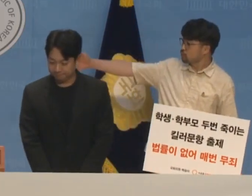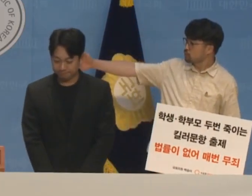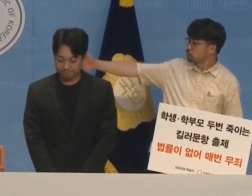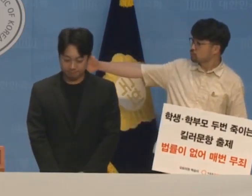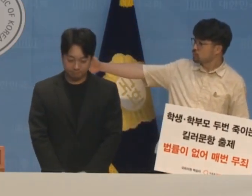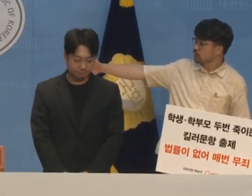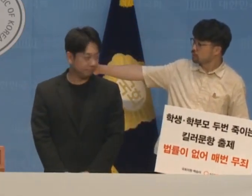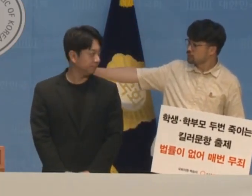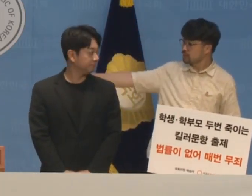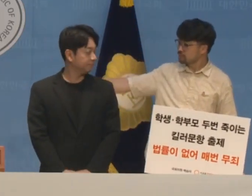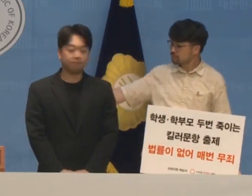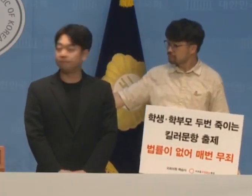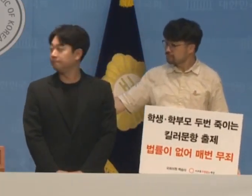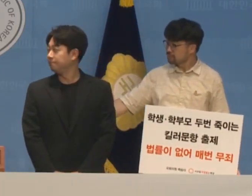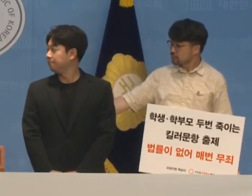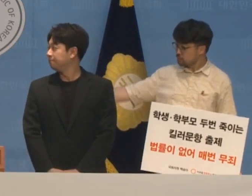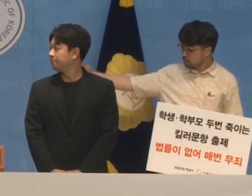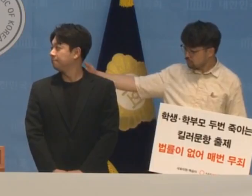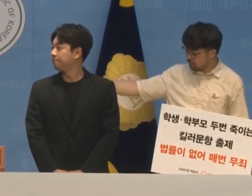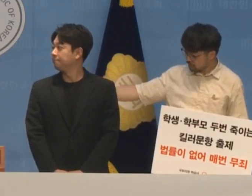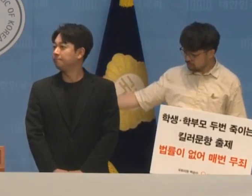조금 더 앞으로 들어오시면 좋겠는데 괜찮습니까?